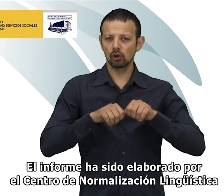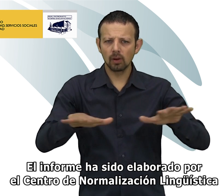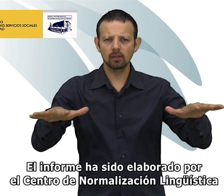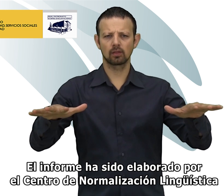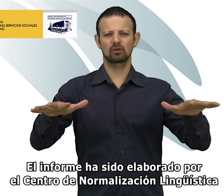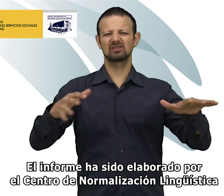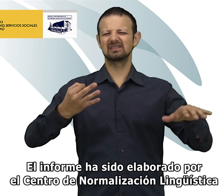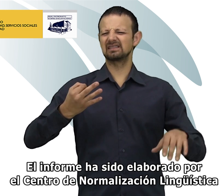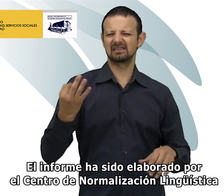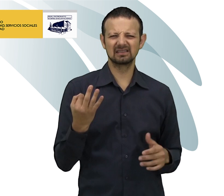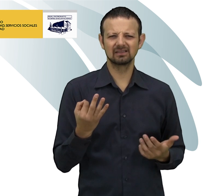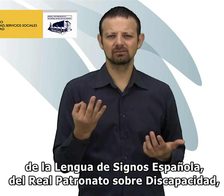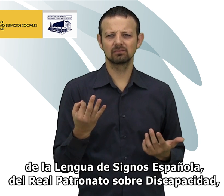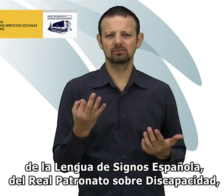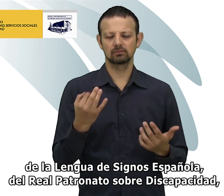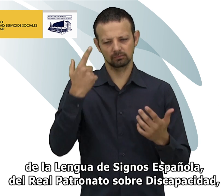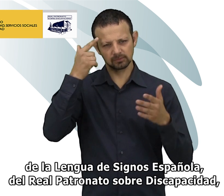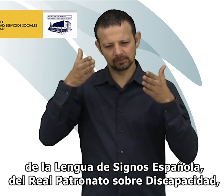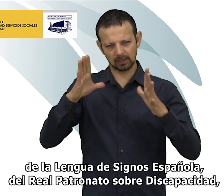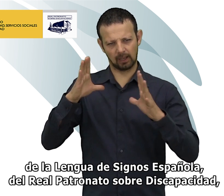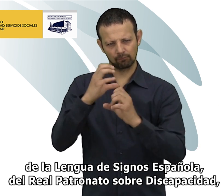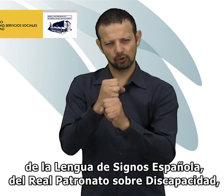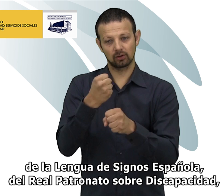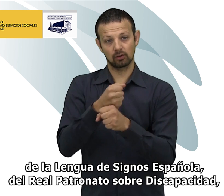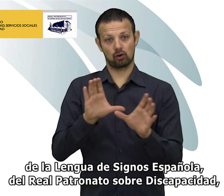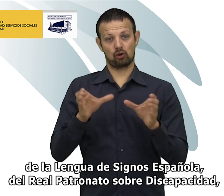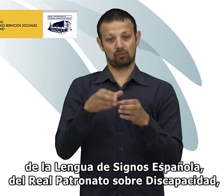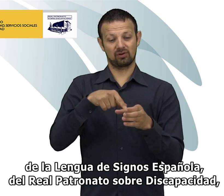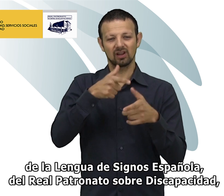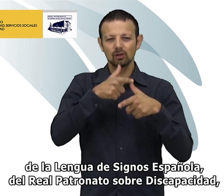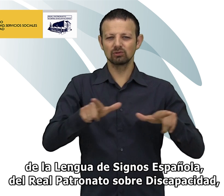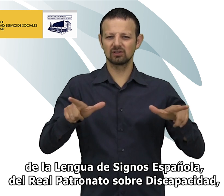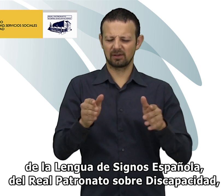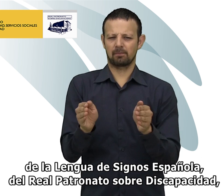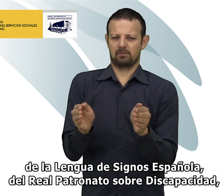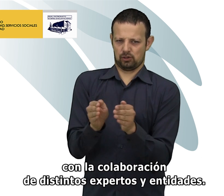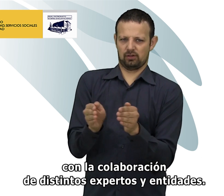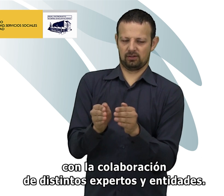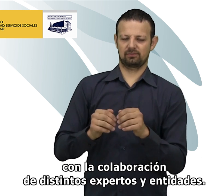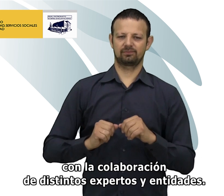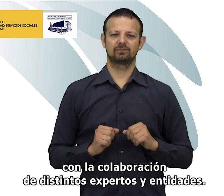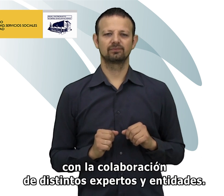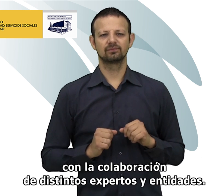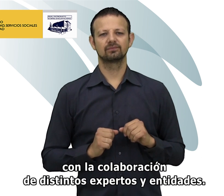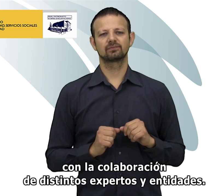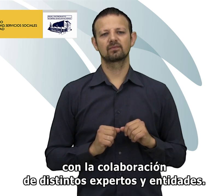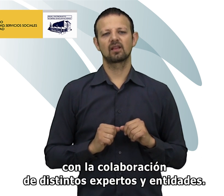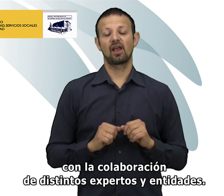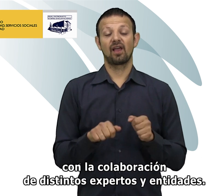Centro de Normalización Lingüística de la Lengua de Signos Española, del Real Patronato sobre Discapacidad, con la colaboración de distintos expertos y